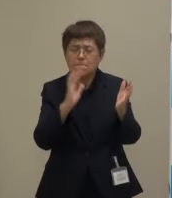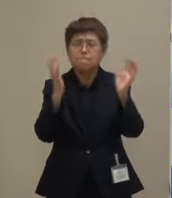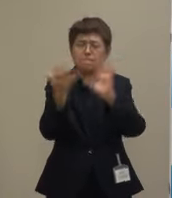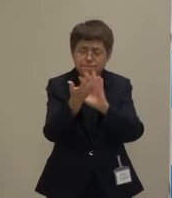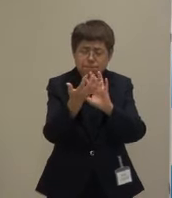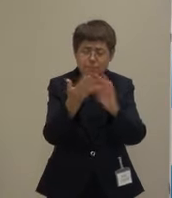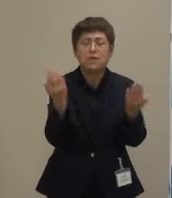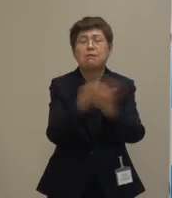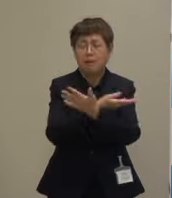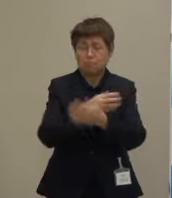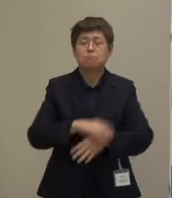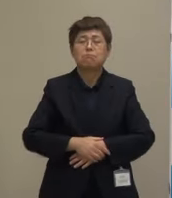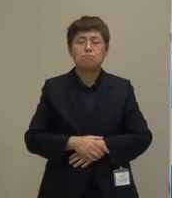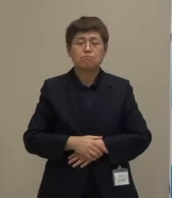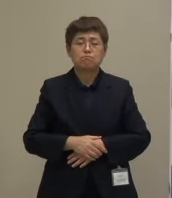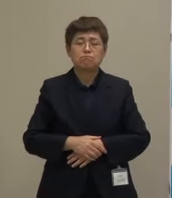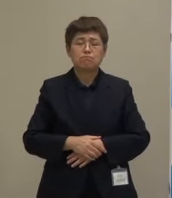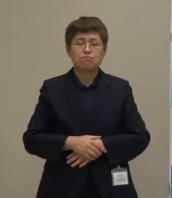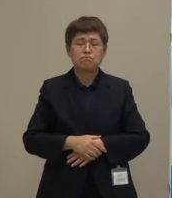迎えます。